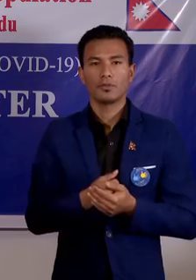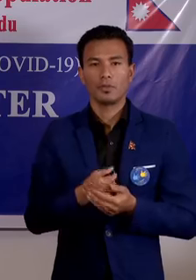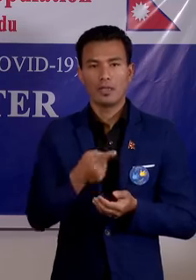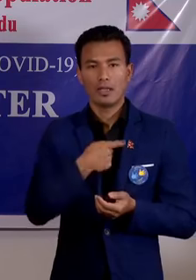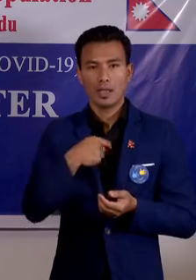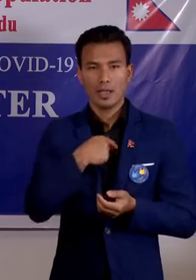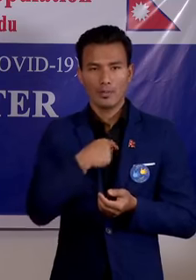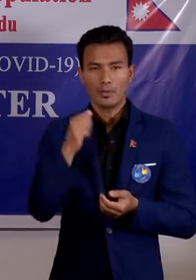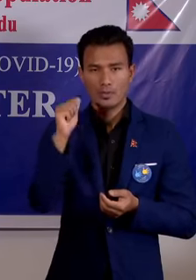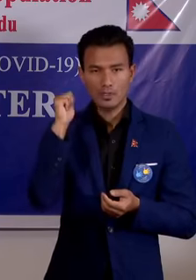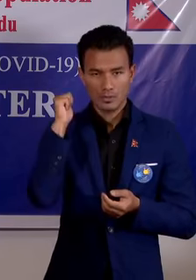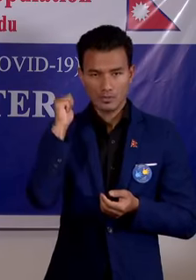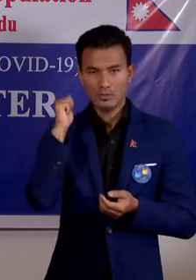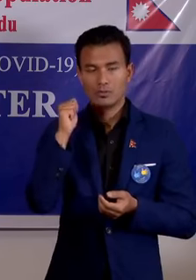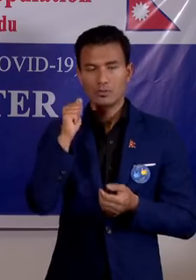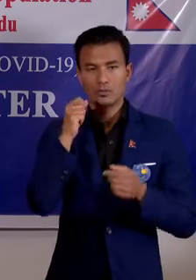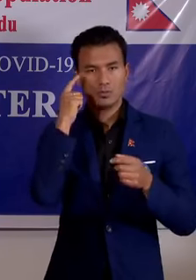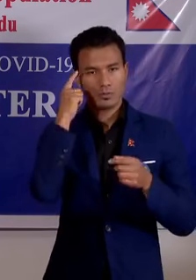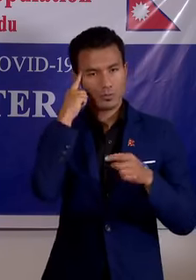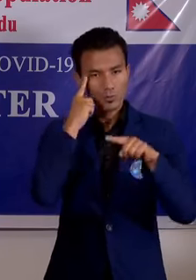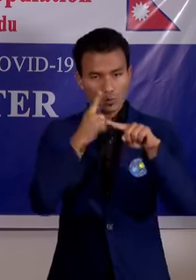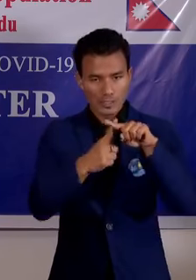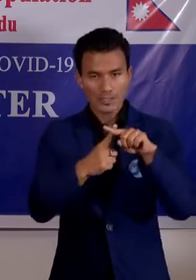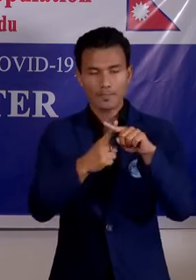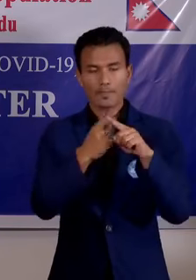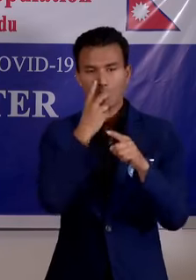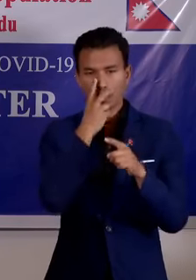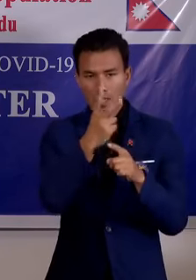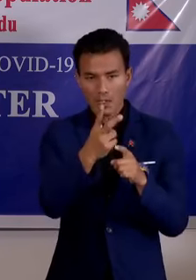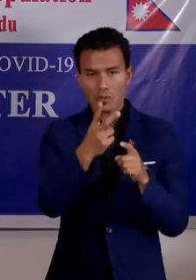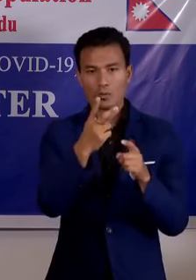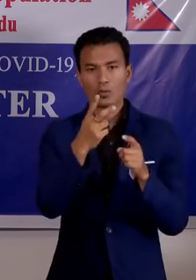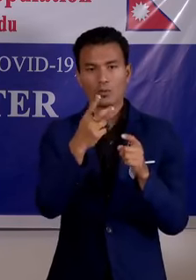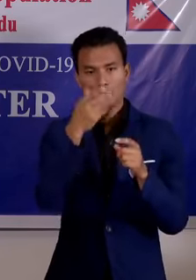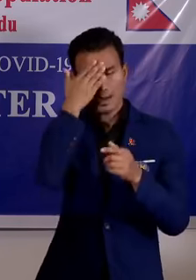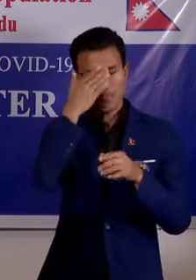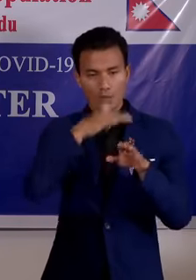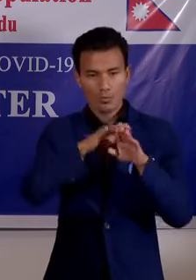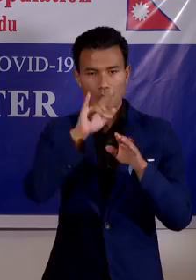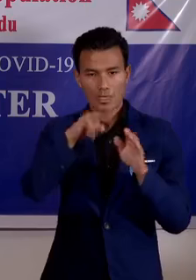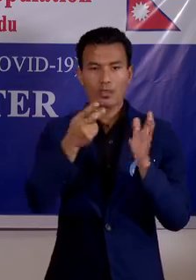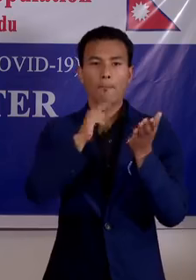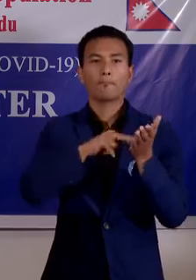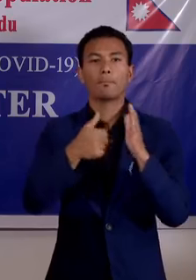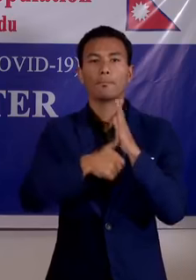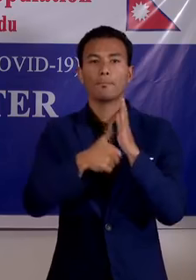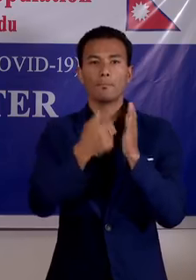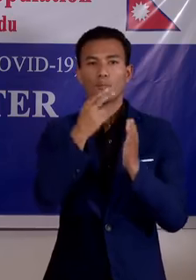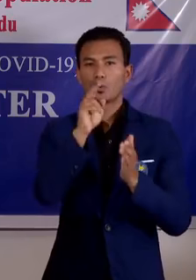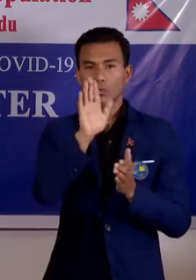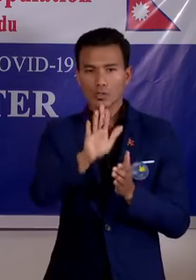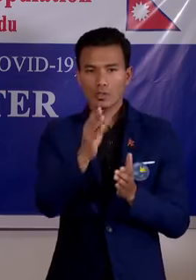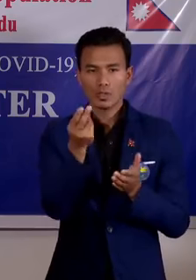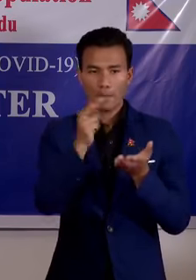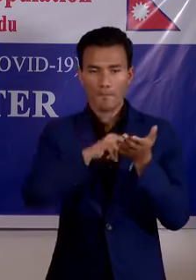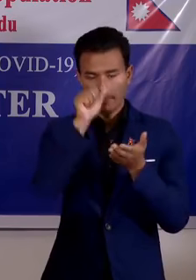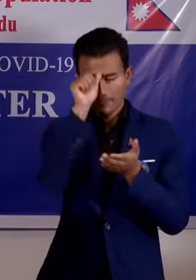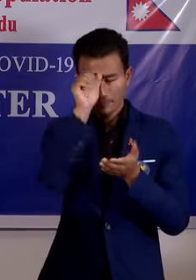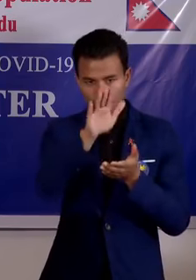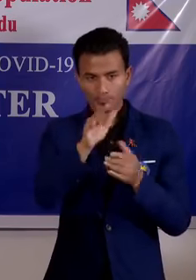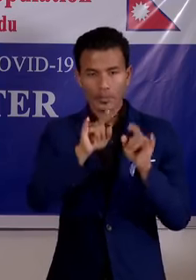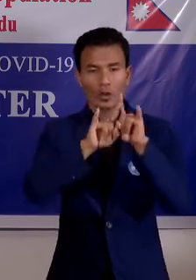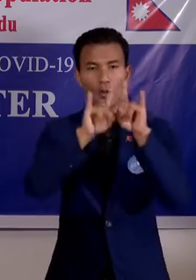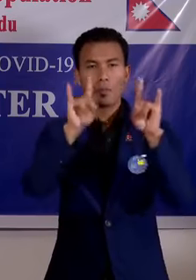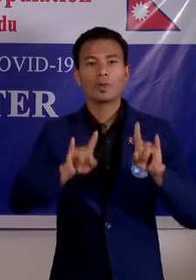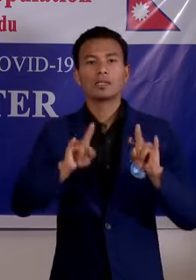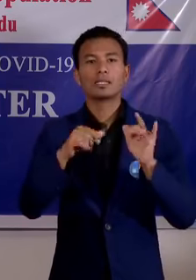हाम्रो चाहिँ हिज पोजिटिभ देखिएका केसहरूको कन्ट्याक्ट ट्रेसिङ भइरहेको छ, त्यसमा मैले केही अपडेट गराउन चाहन्छु। पर्सा